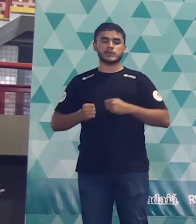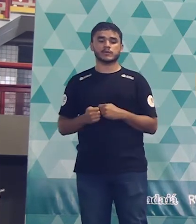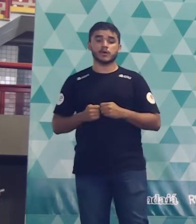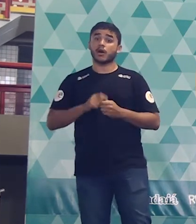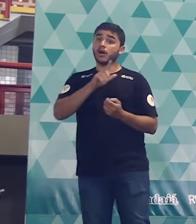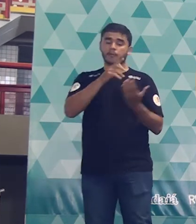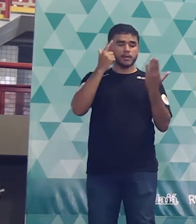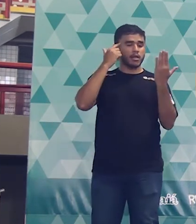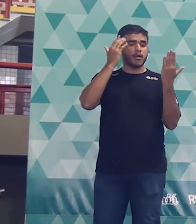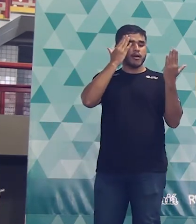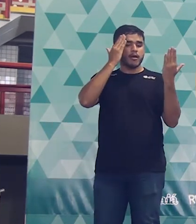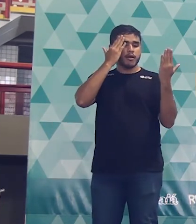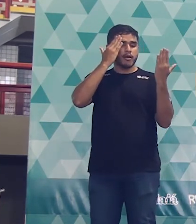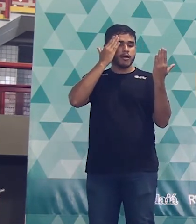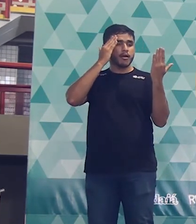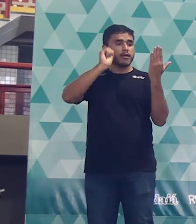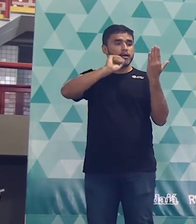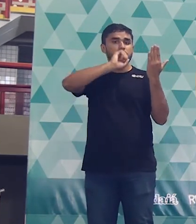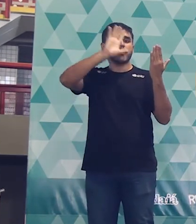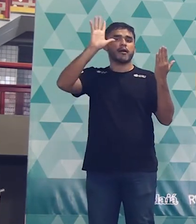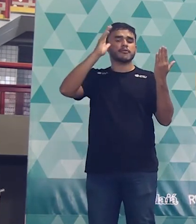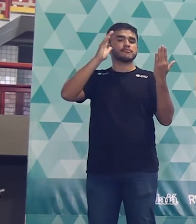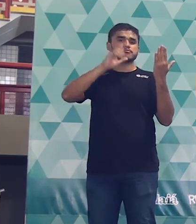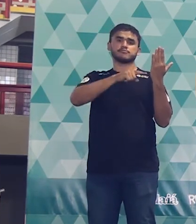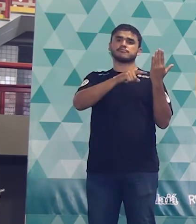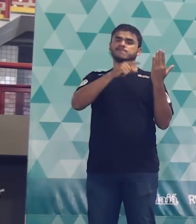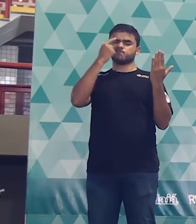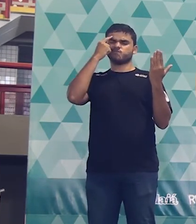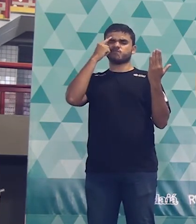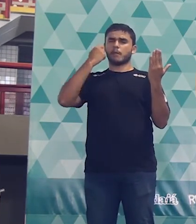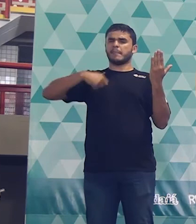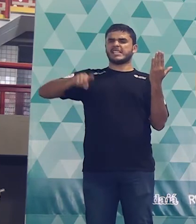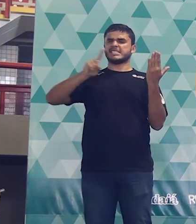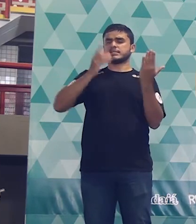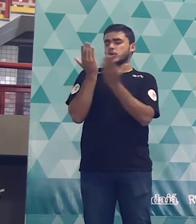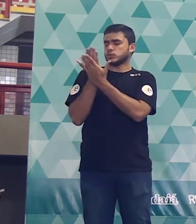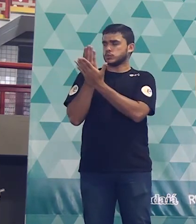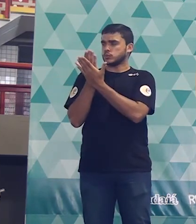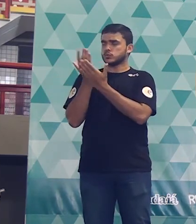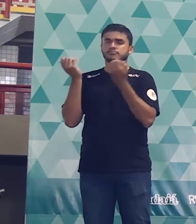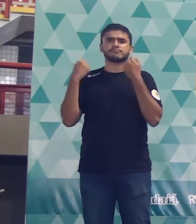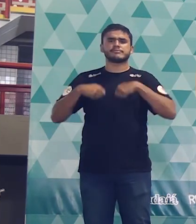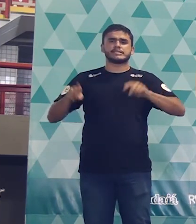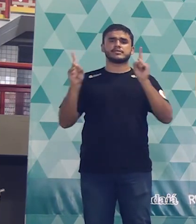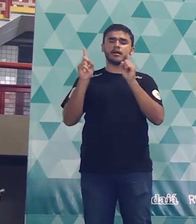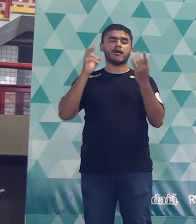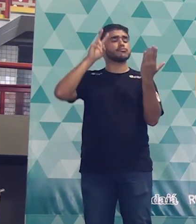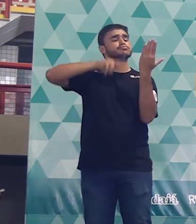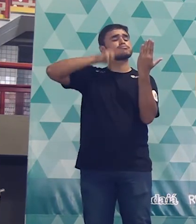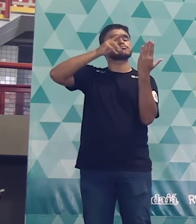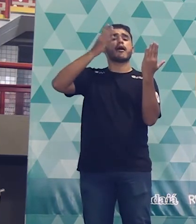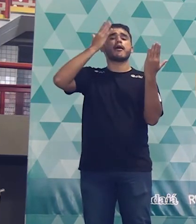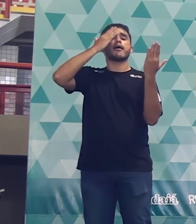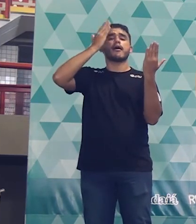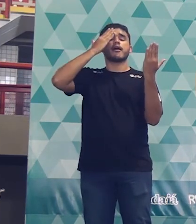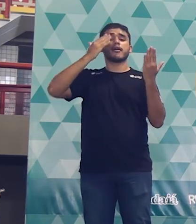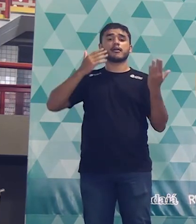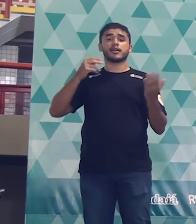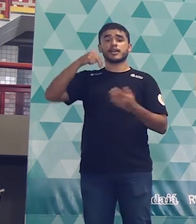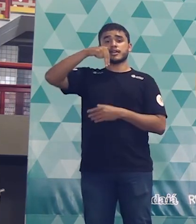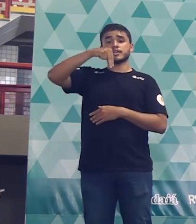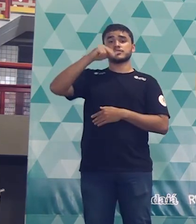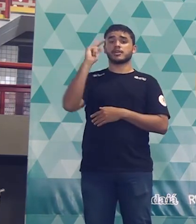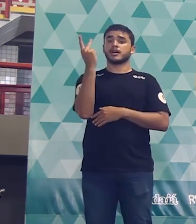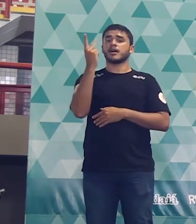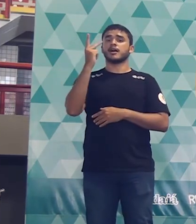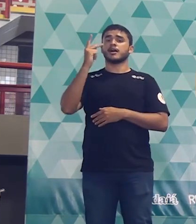é subjetivo, por isso que muitos acham que não tem que estudar. Alguns usam até a técnica do NHS. Já